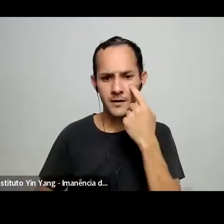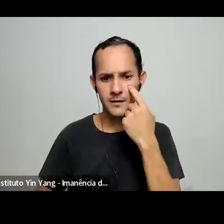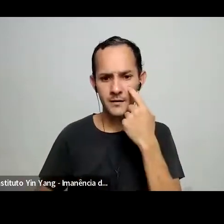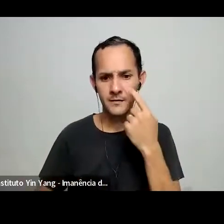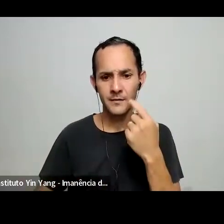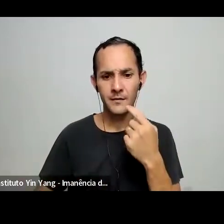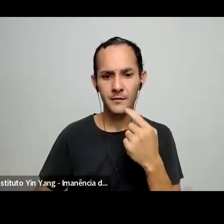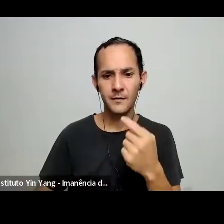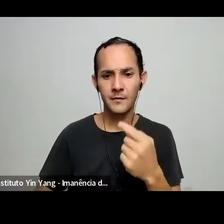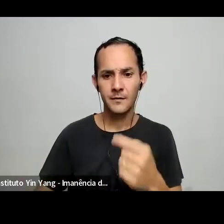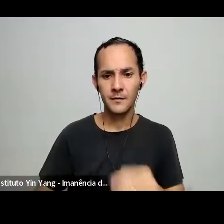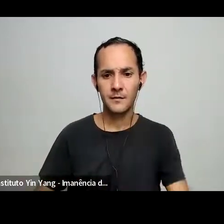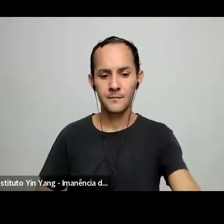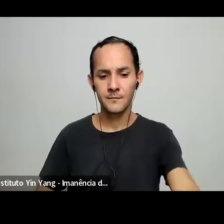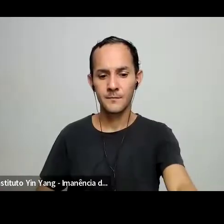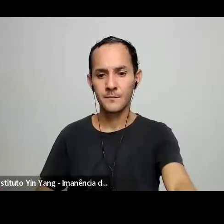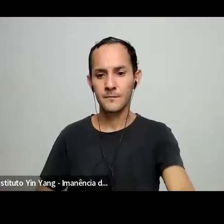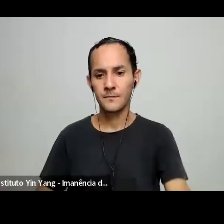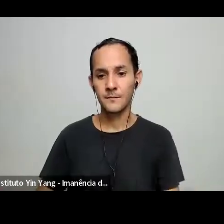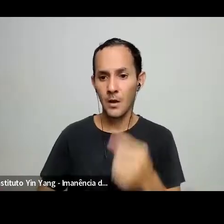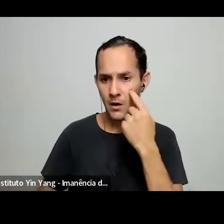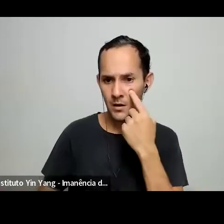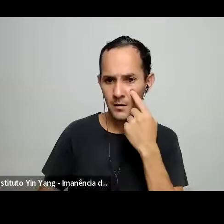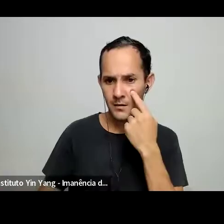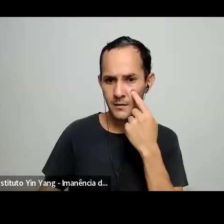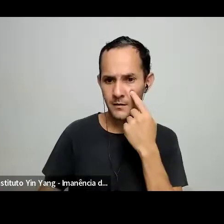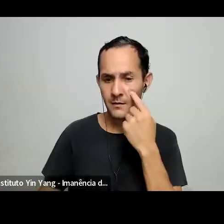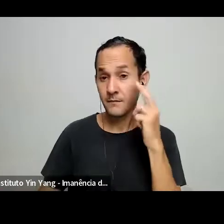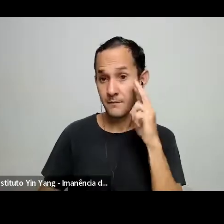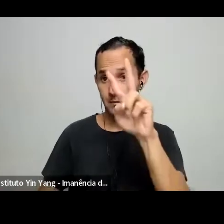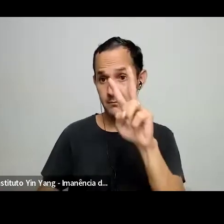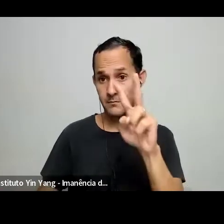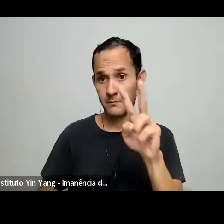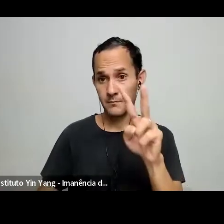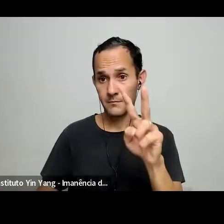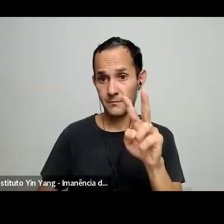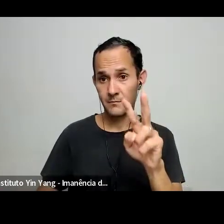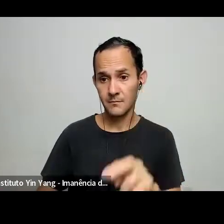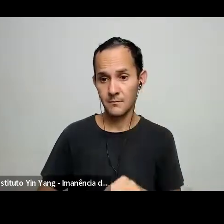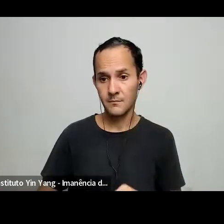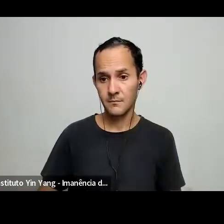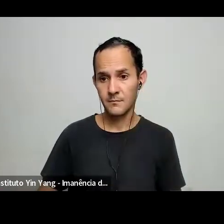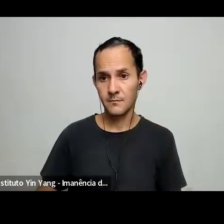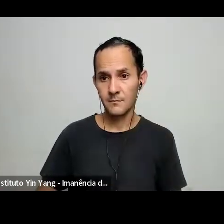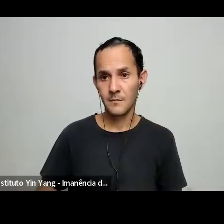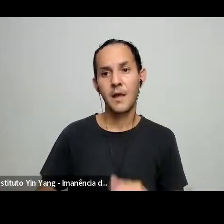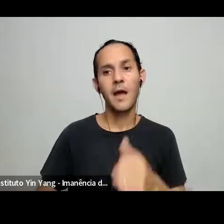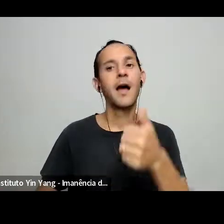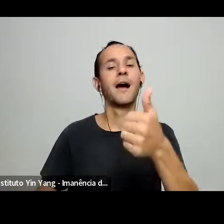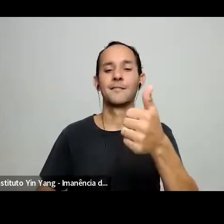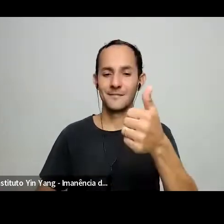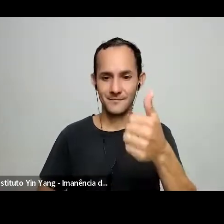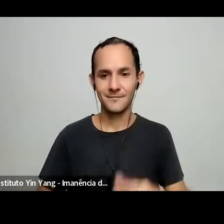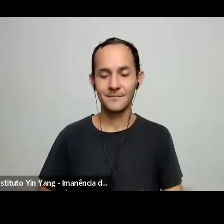eu consigo. Essa vocês conseguem ver? Espera aí, ainda está abrindo. Agora sim.